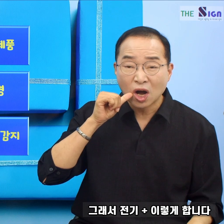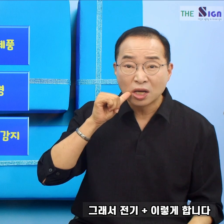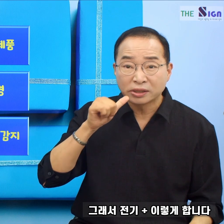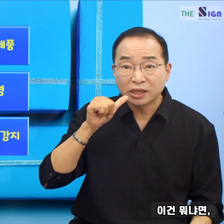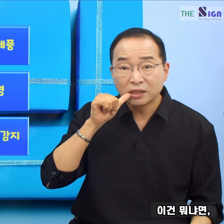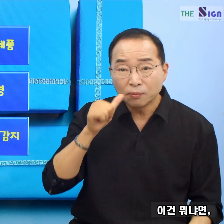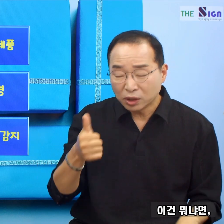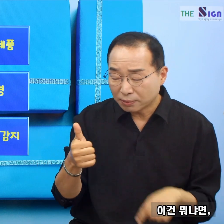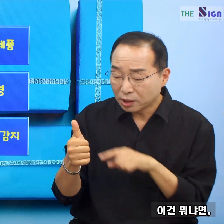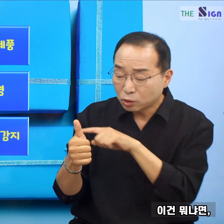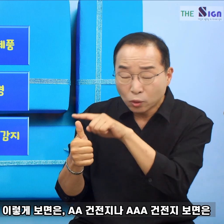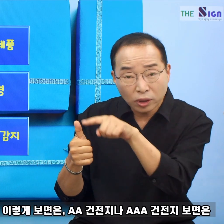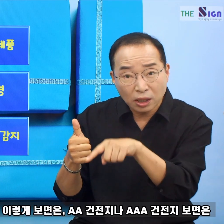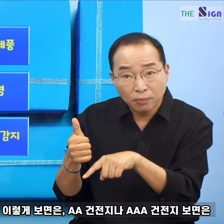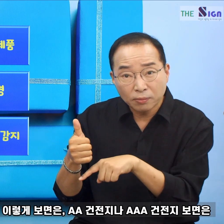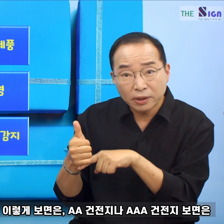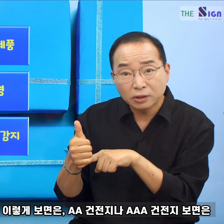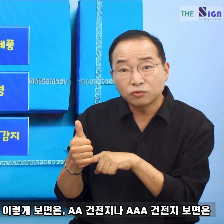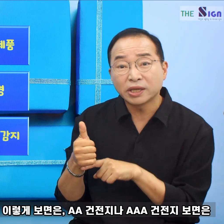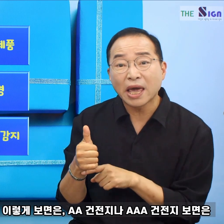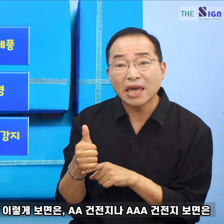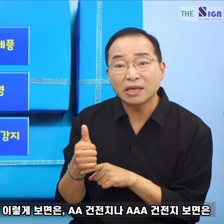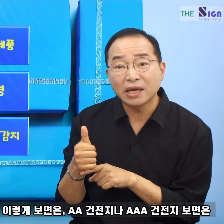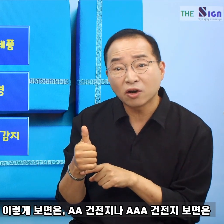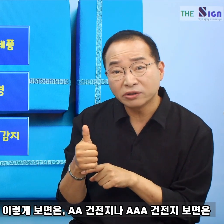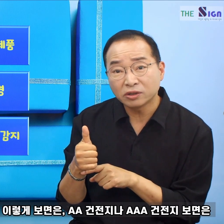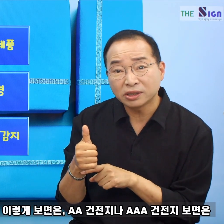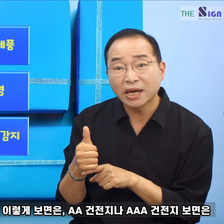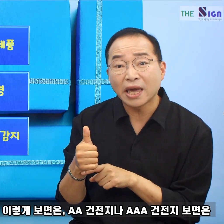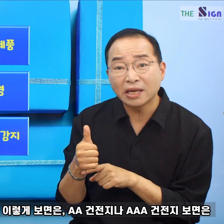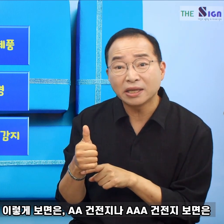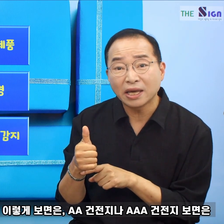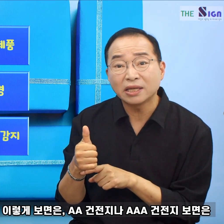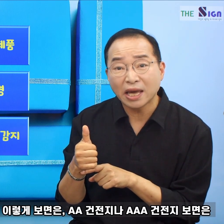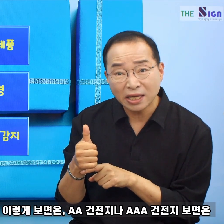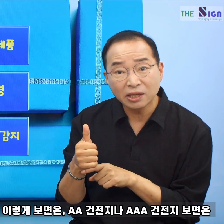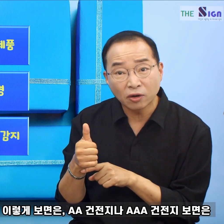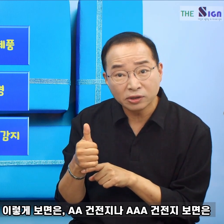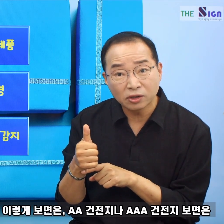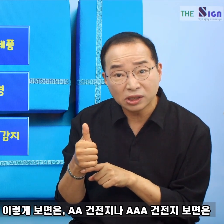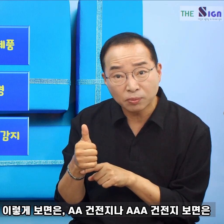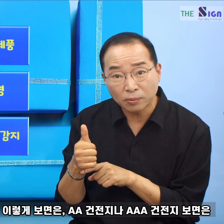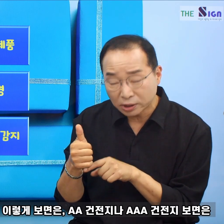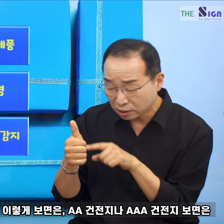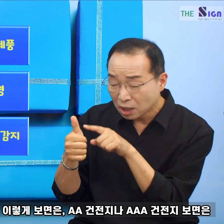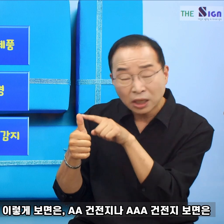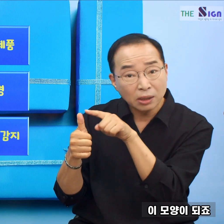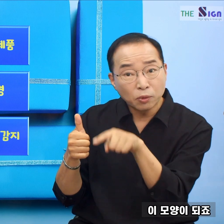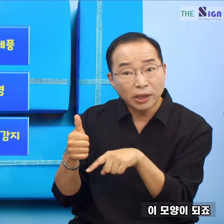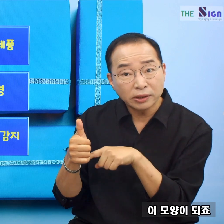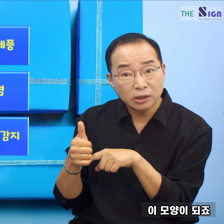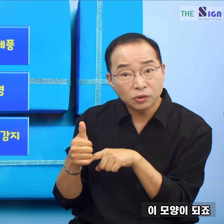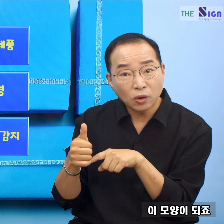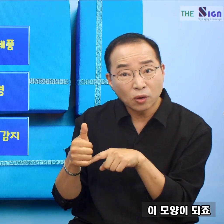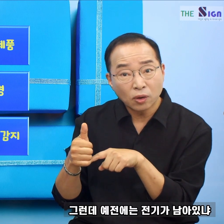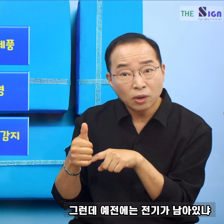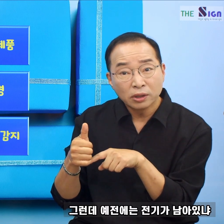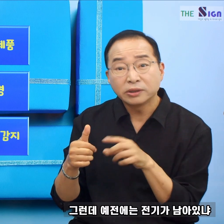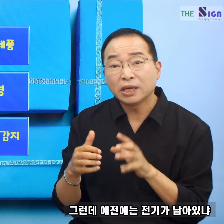자, 이건 뭐냐면 이렇게 보면은 우리가 AA 건전지나 AAA 건전지 보면은 이 모양이 되죠. 근데